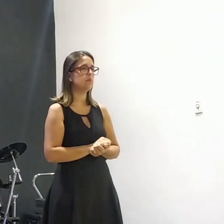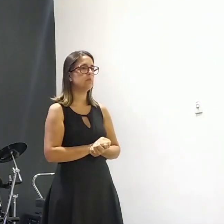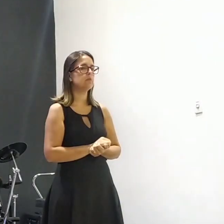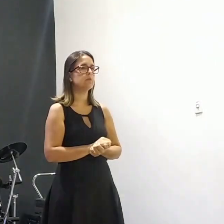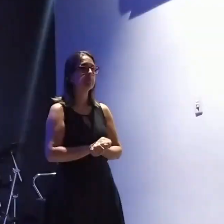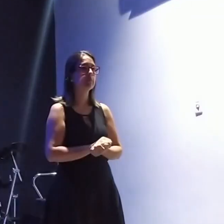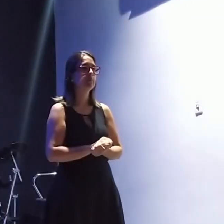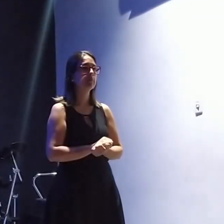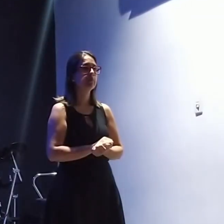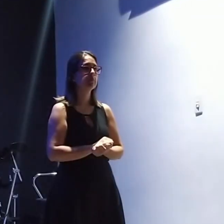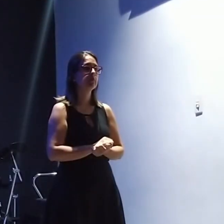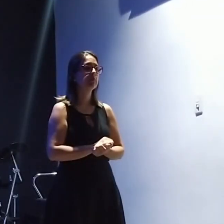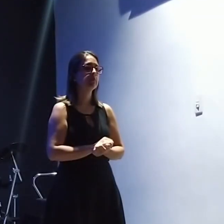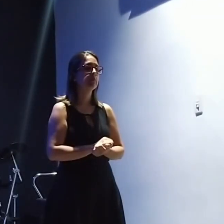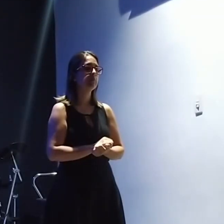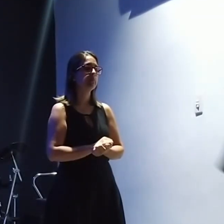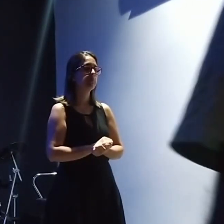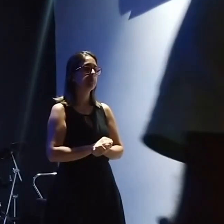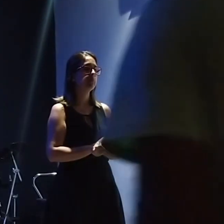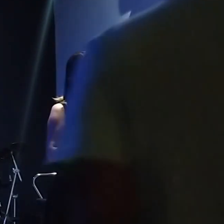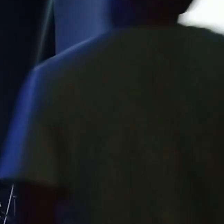Entra nesse rio.